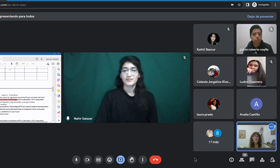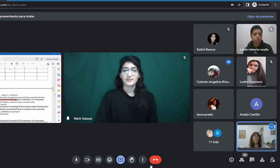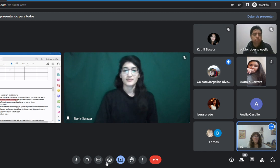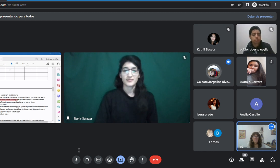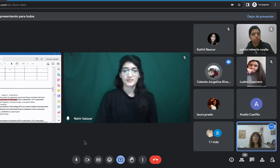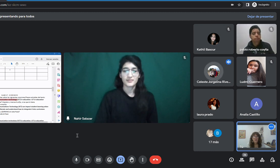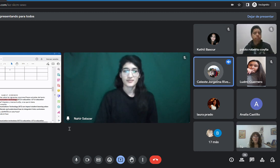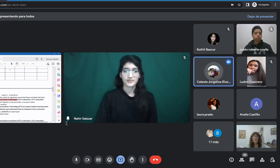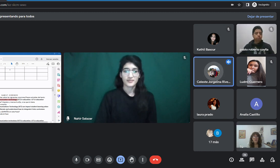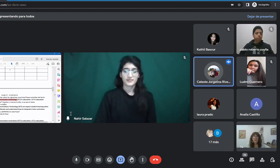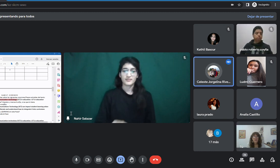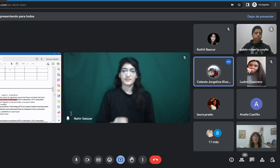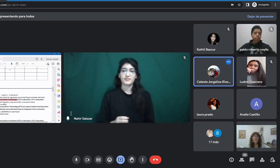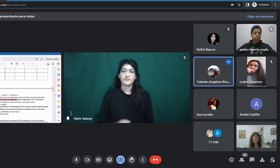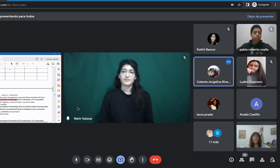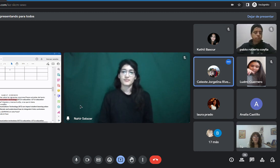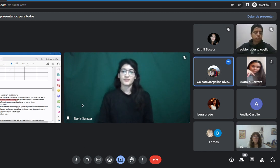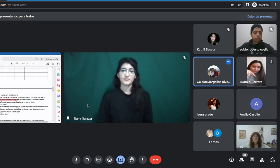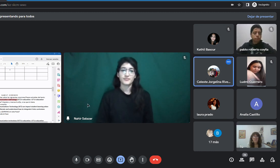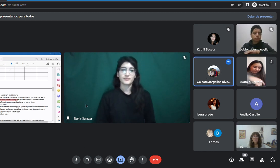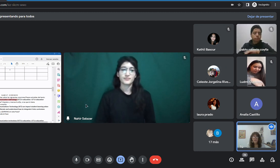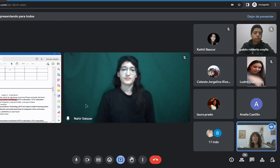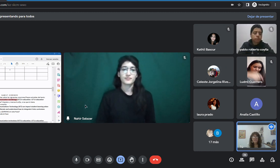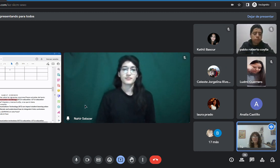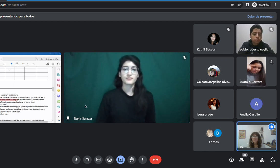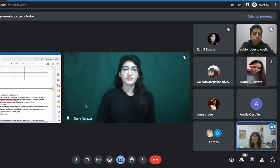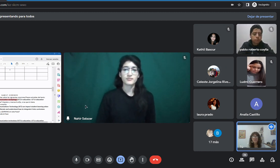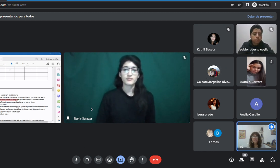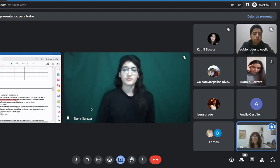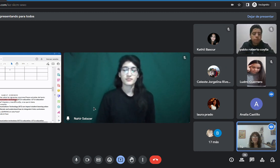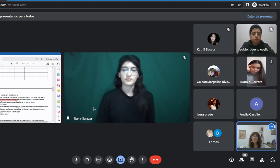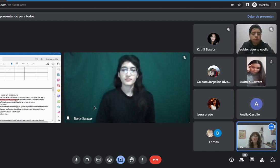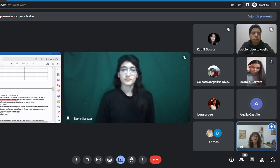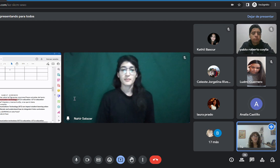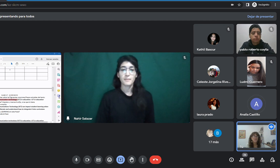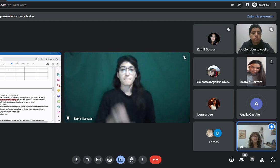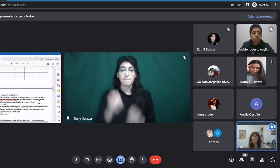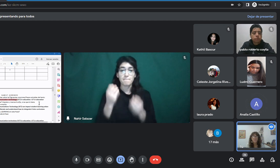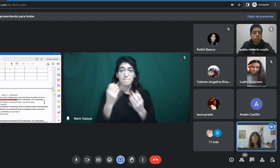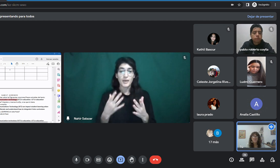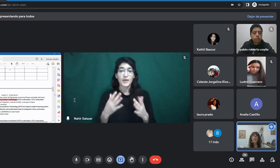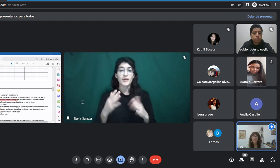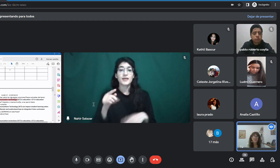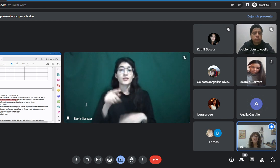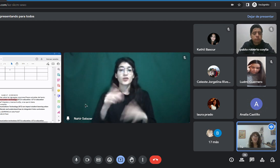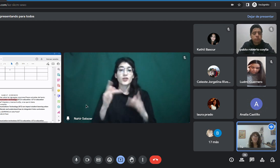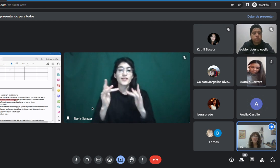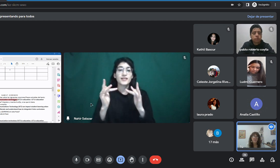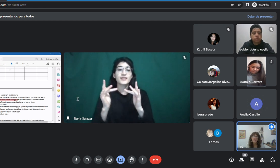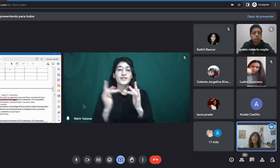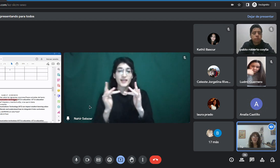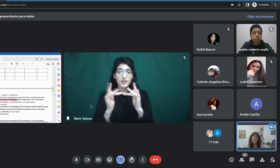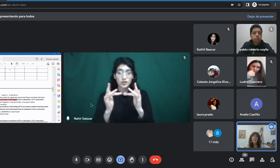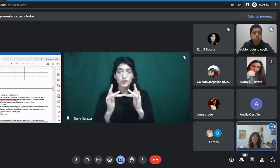Sí, esa era mi pregunta. Bien, tecnología, y como estos son premodificadores, es ¿de